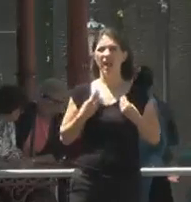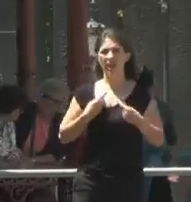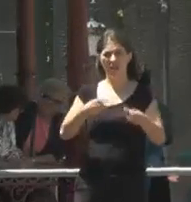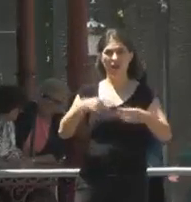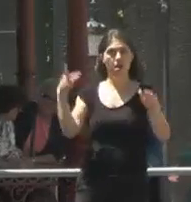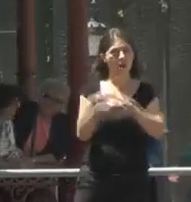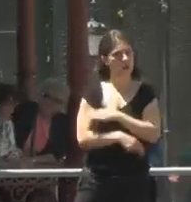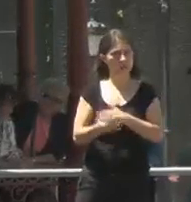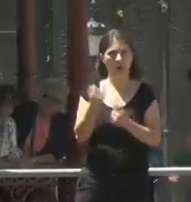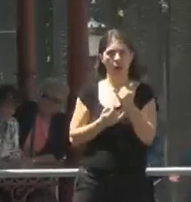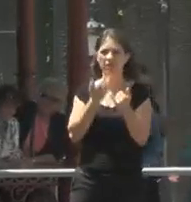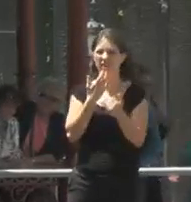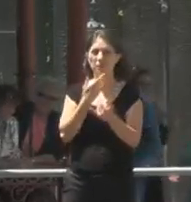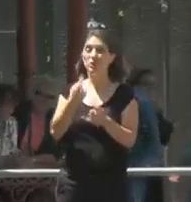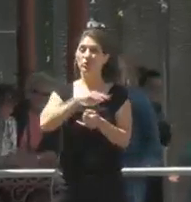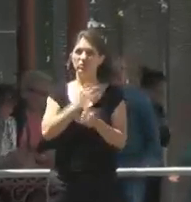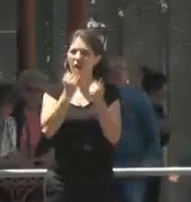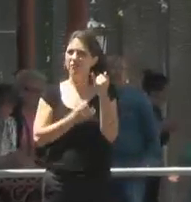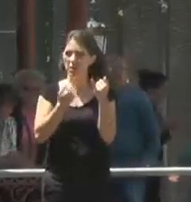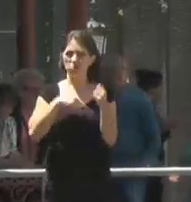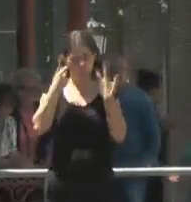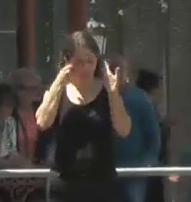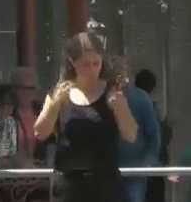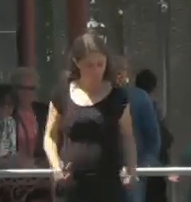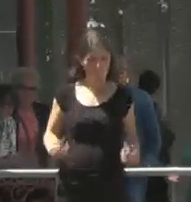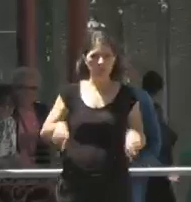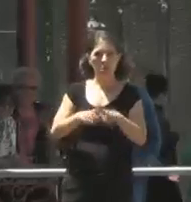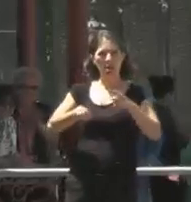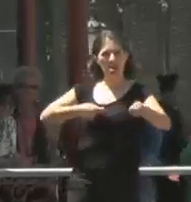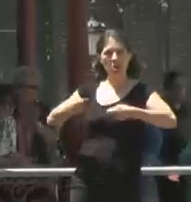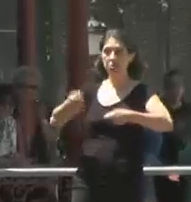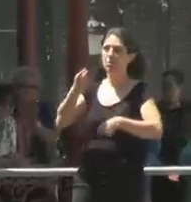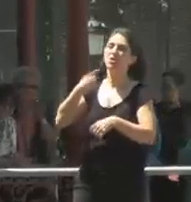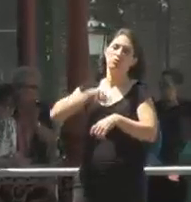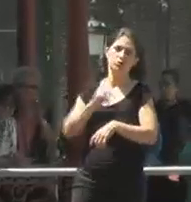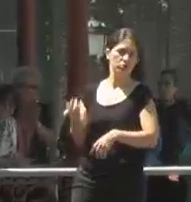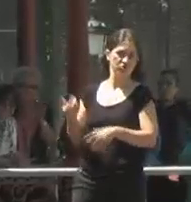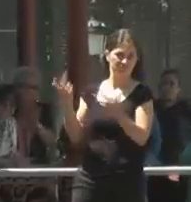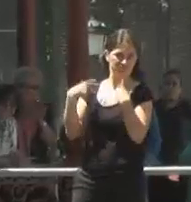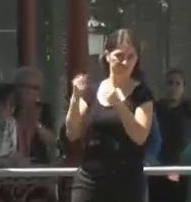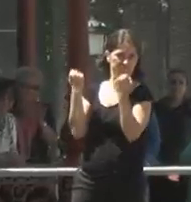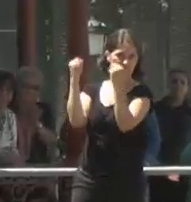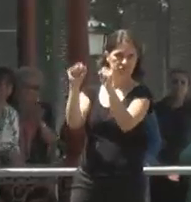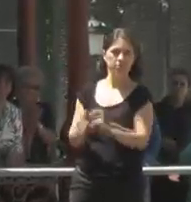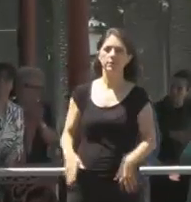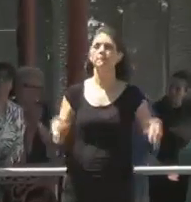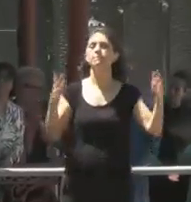eles, todo un negocio. Os nosos corpos tamén son un negocio para eles, pero non o imos consentir.